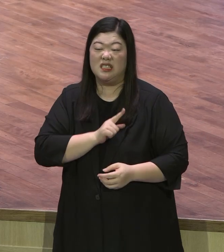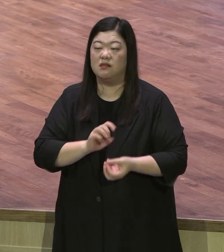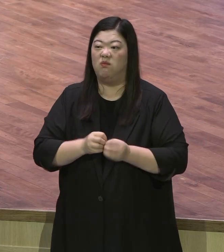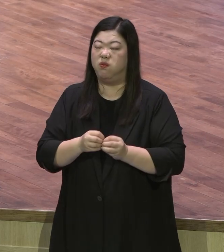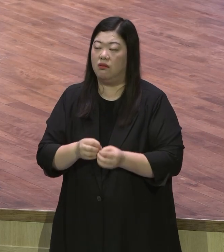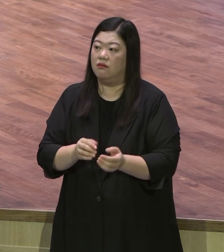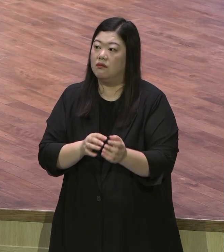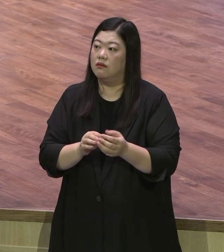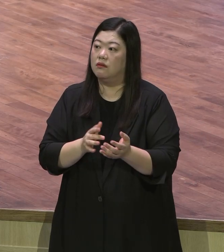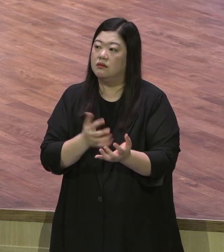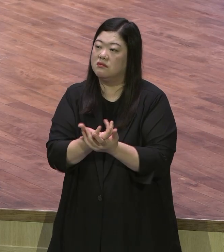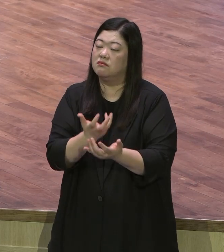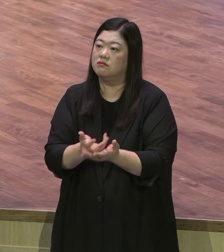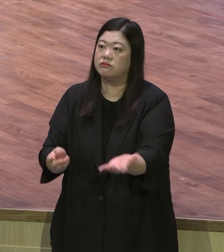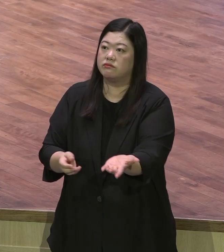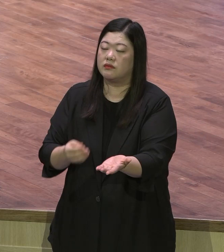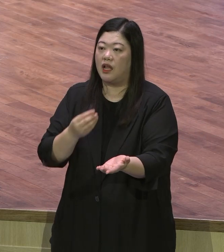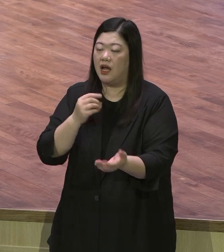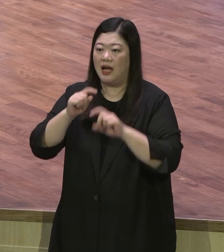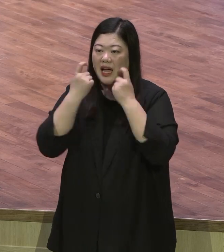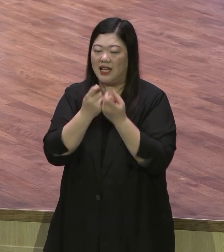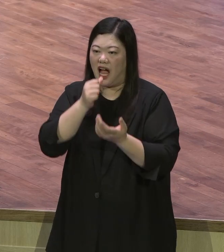살아나. 치유되잖아요.